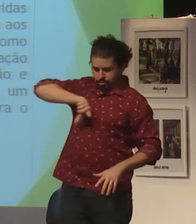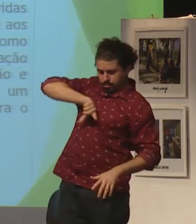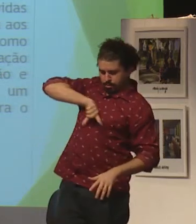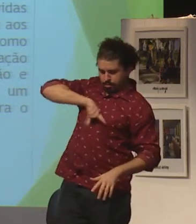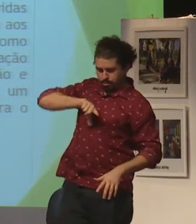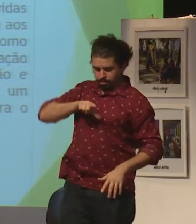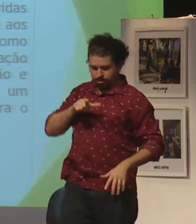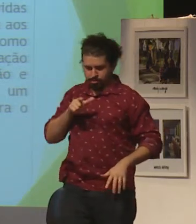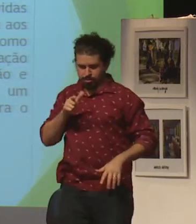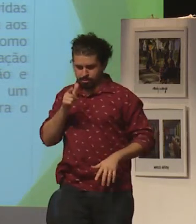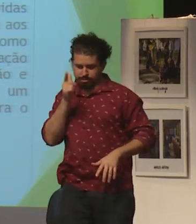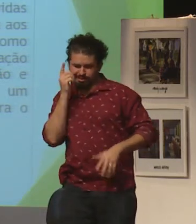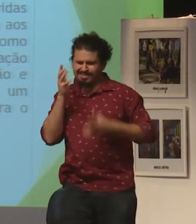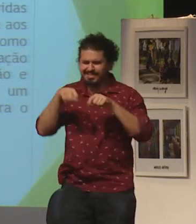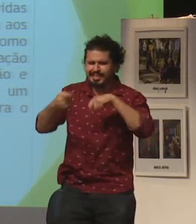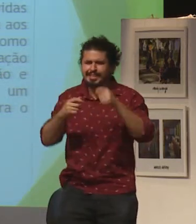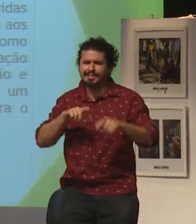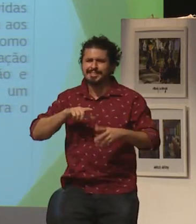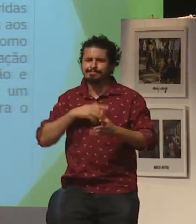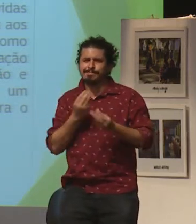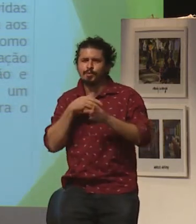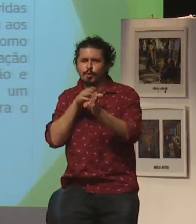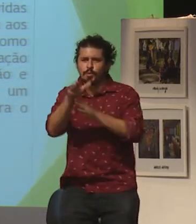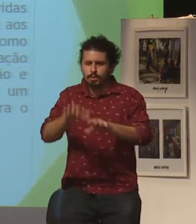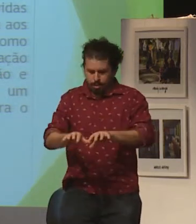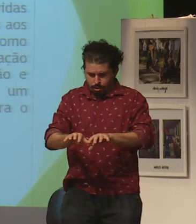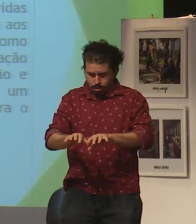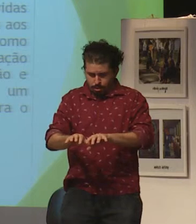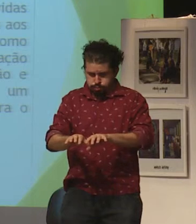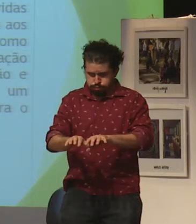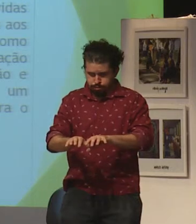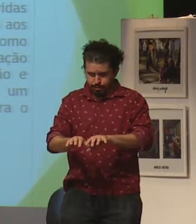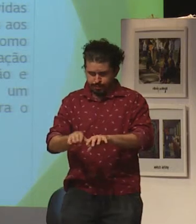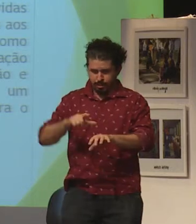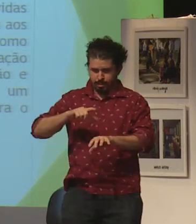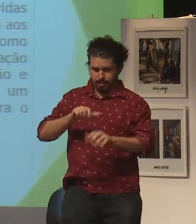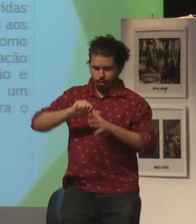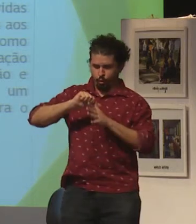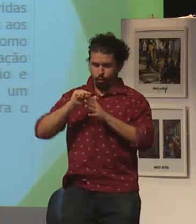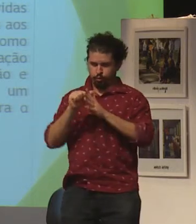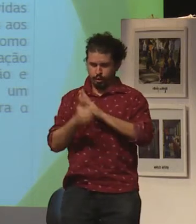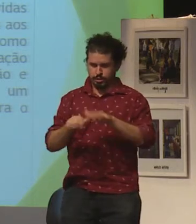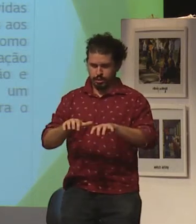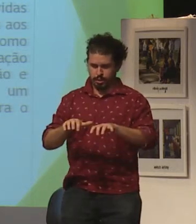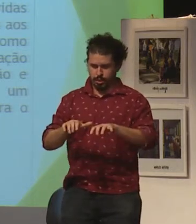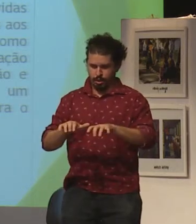passar, o sinal você não vê direito, você vê os sinais de forma esquisita, aí você começa a orientar. Não funcionou assim. Vamos fazer essa